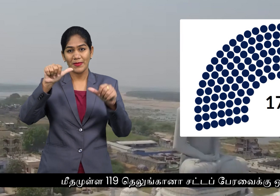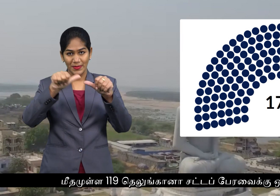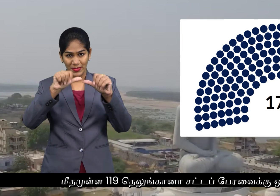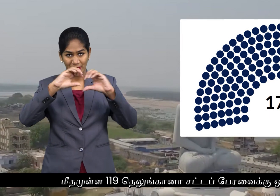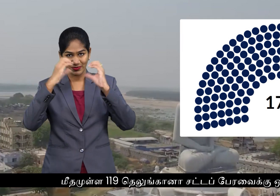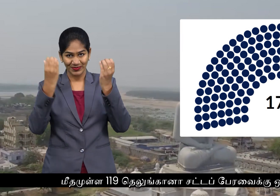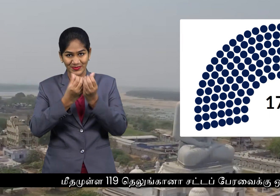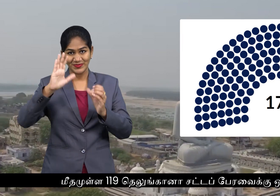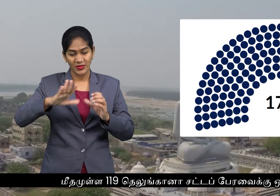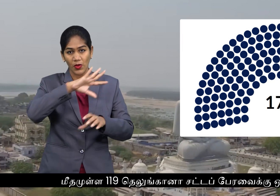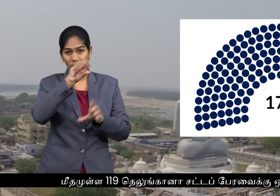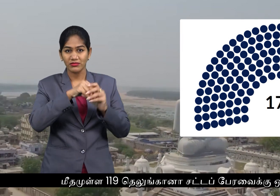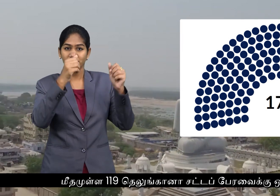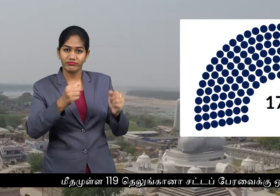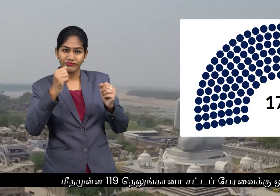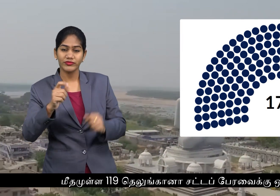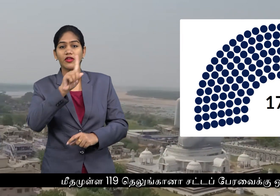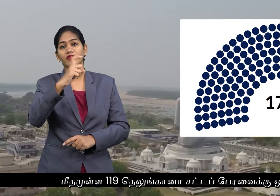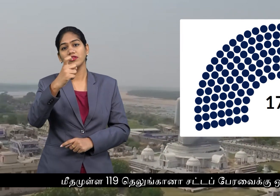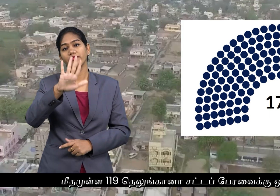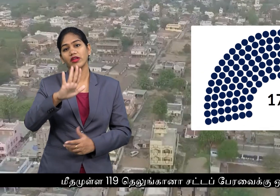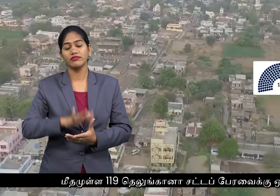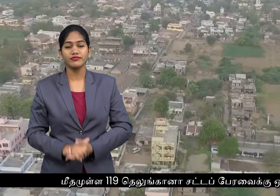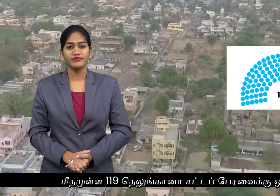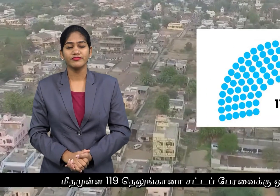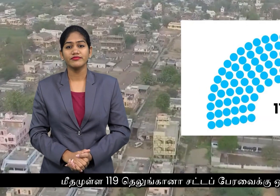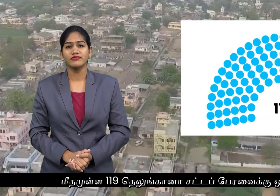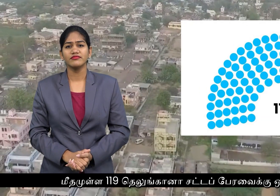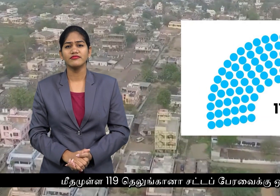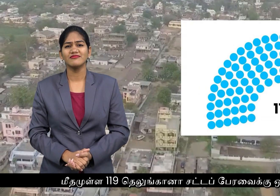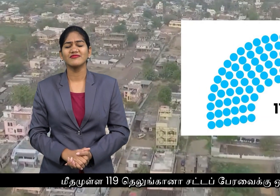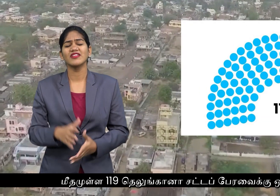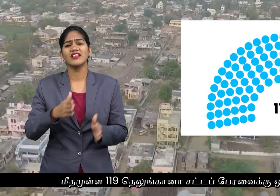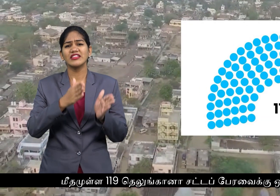119 தெலுங்கானா சட்டப்பேரவைக்கு ஒதுக்கப்பட்டது.